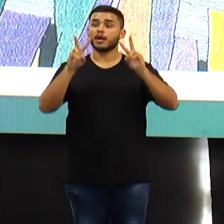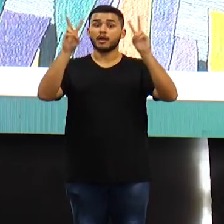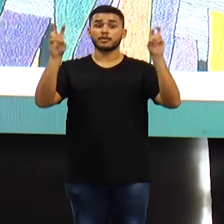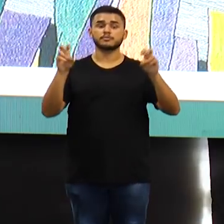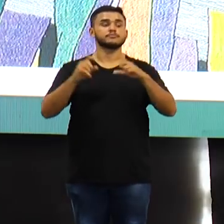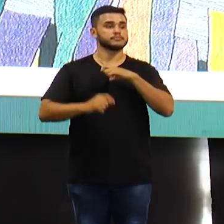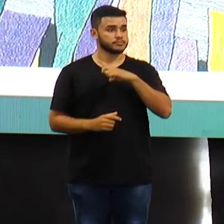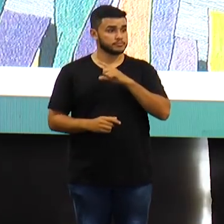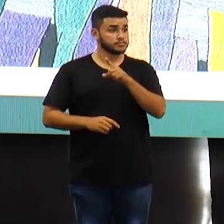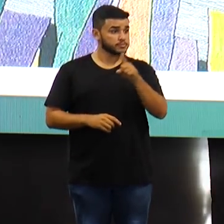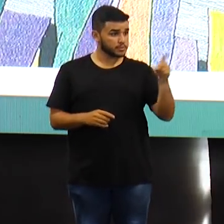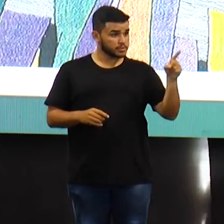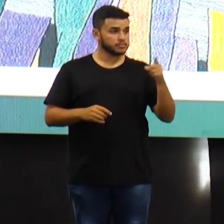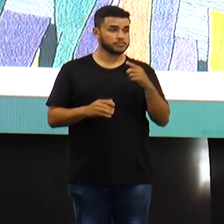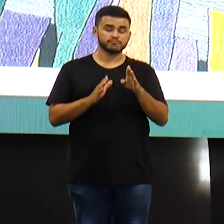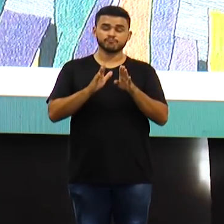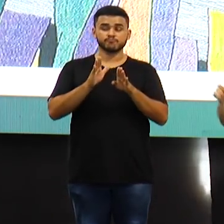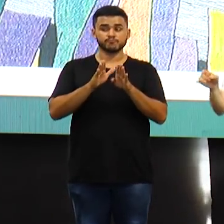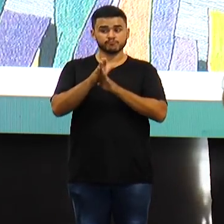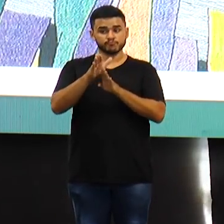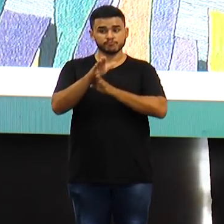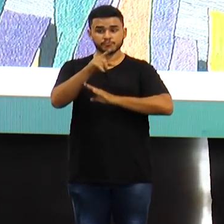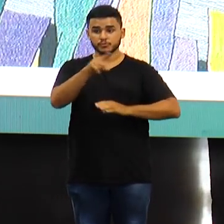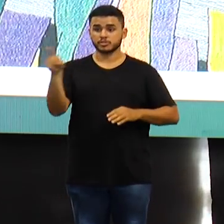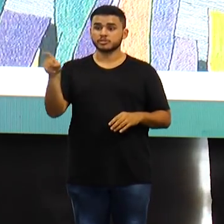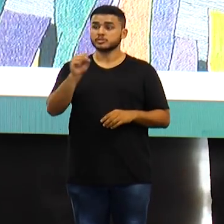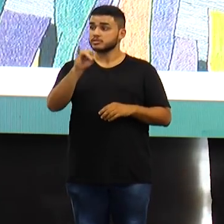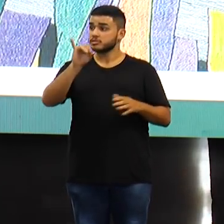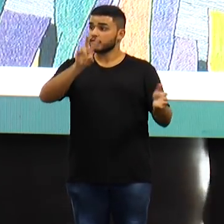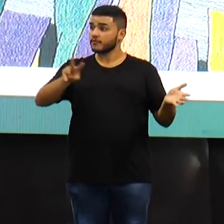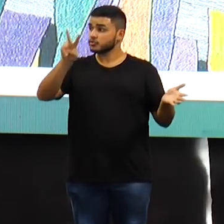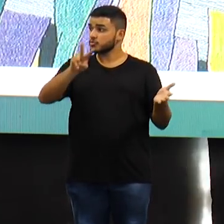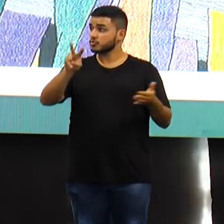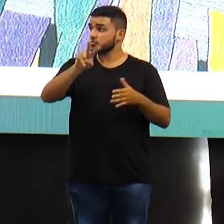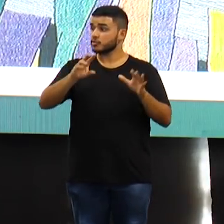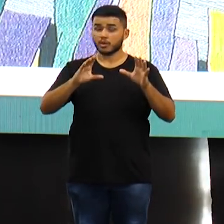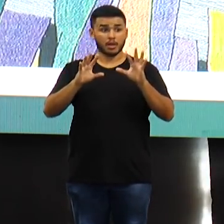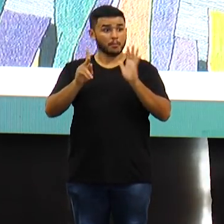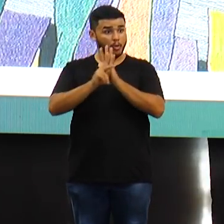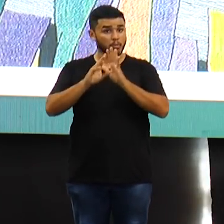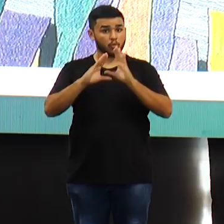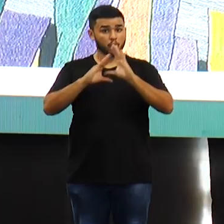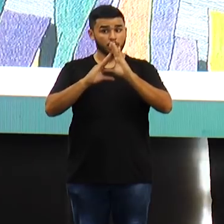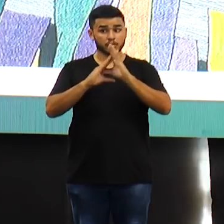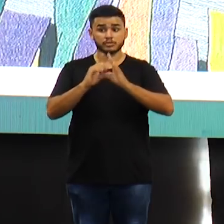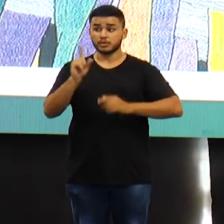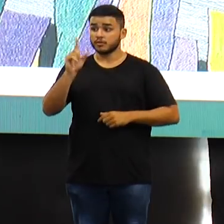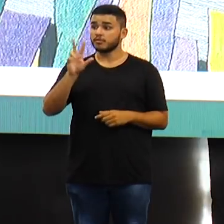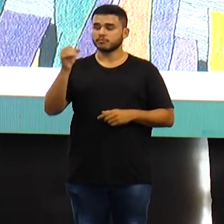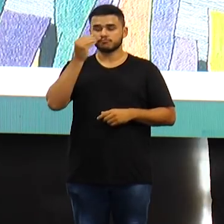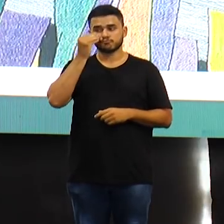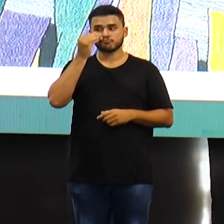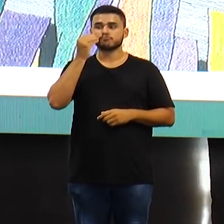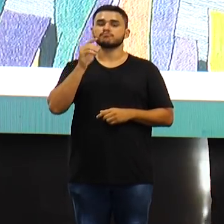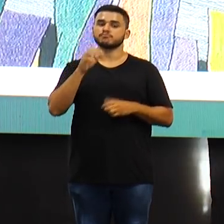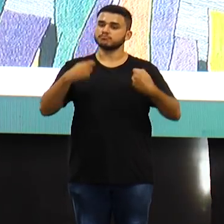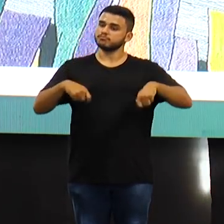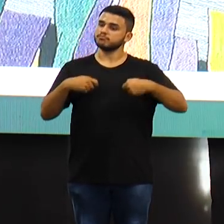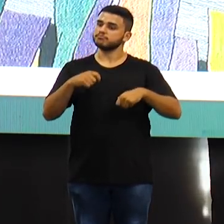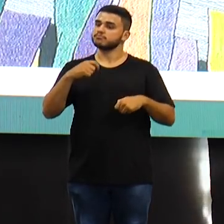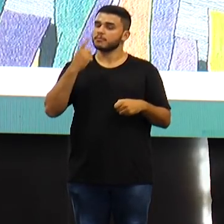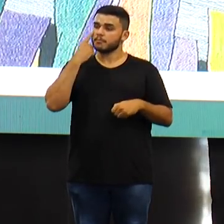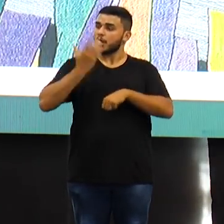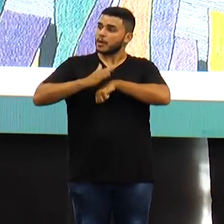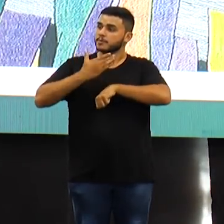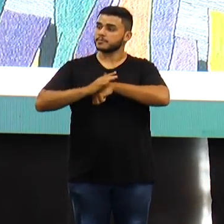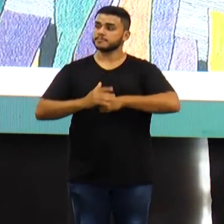Eu estou lhe dizendo que vocês vão ver questões sobre isso. Quem vai fazer prova da UES agora, se prepare. Certo? Então a ascensão do